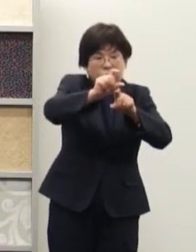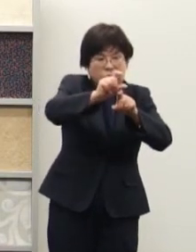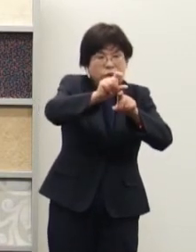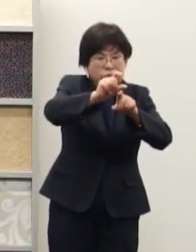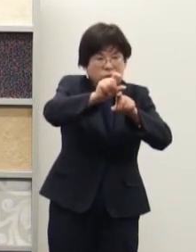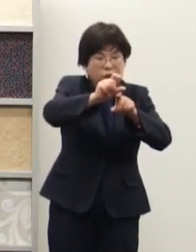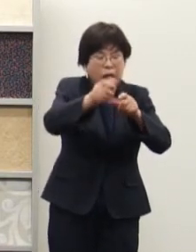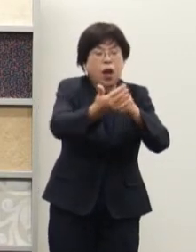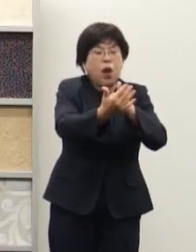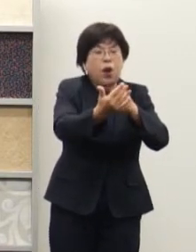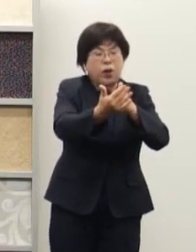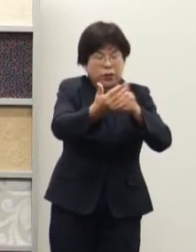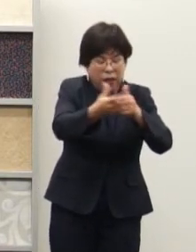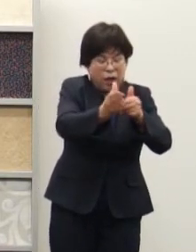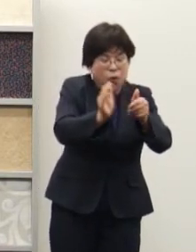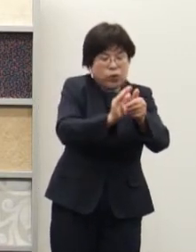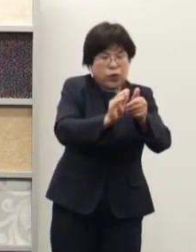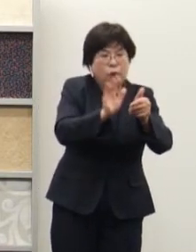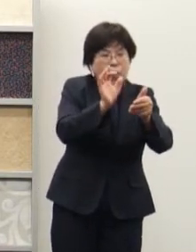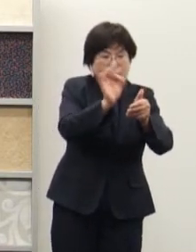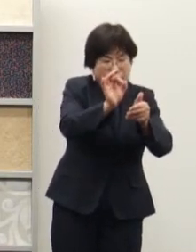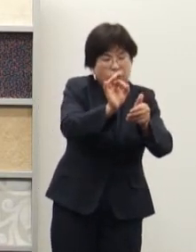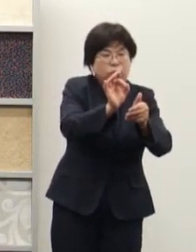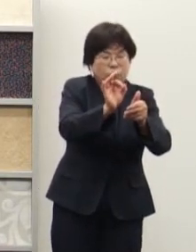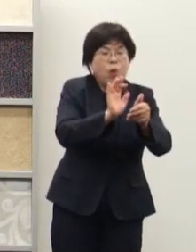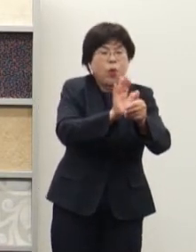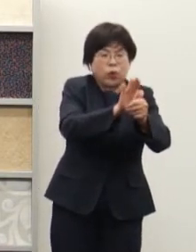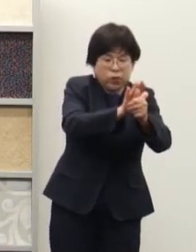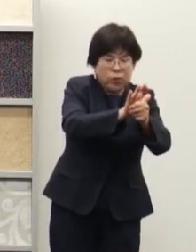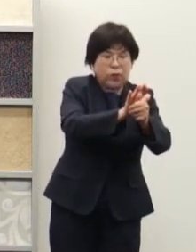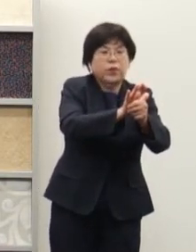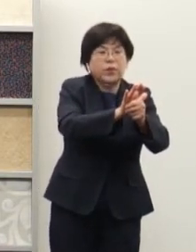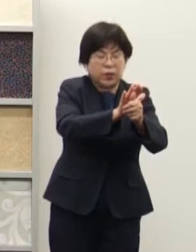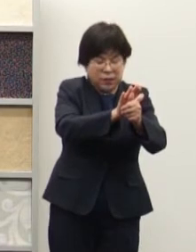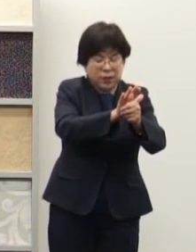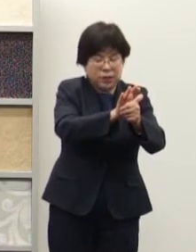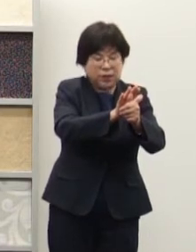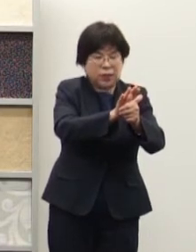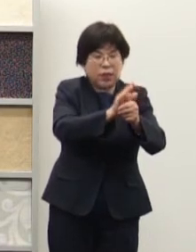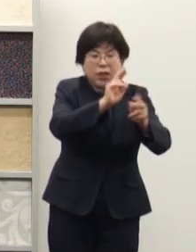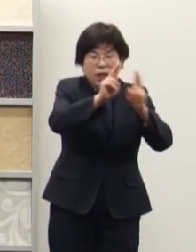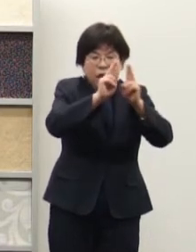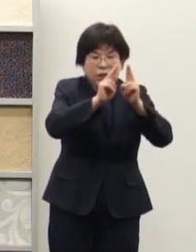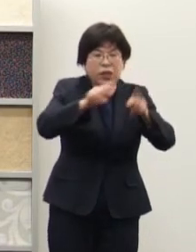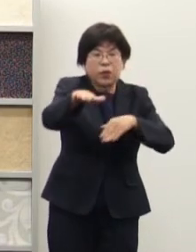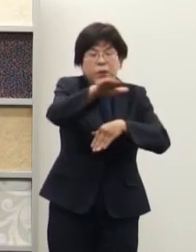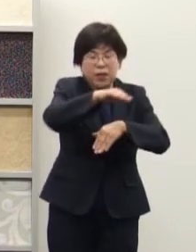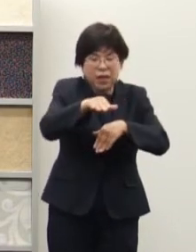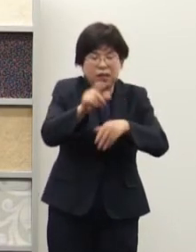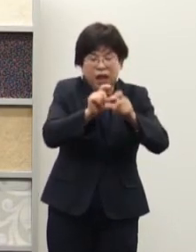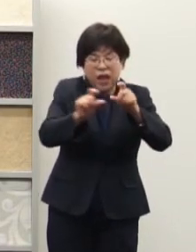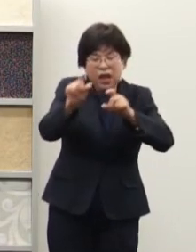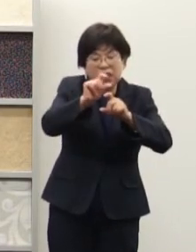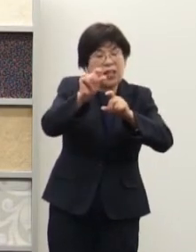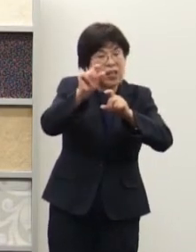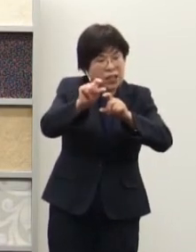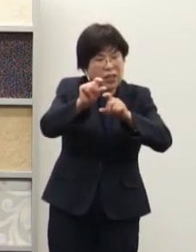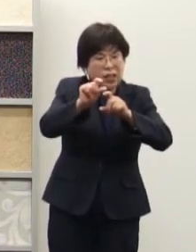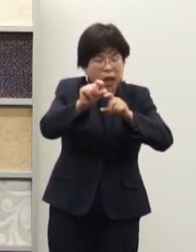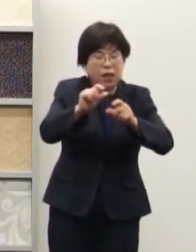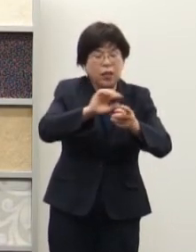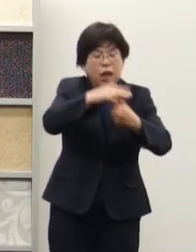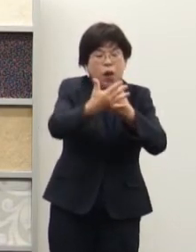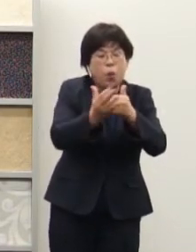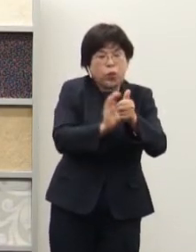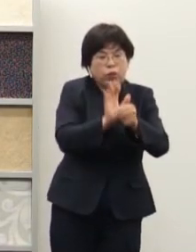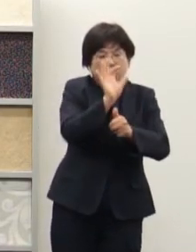補助などを行い、事業者の金利および保証料に対する負担をゼロに抑えます